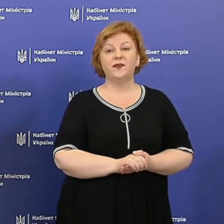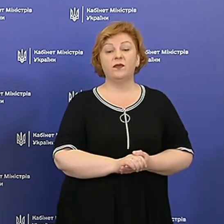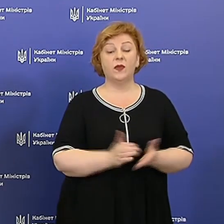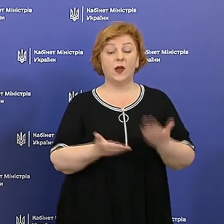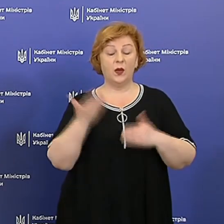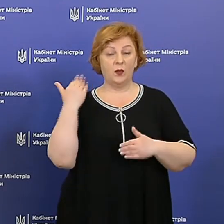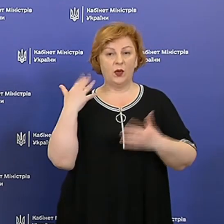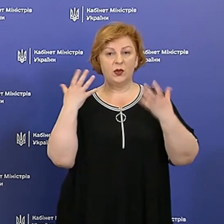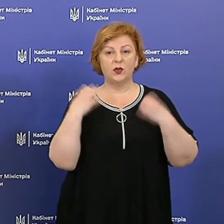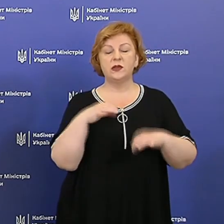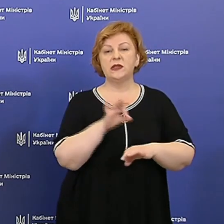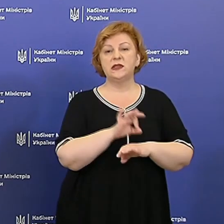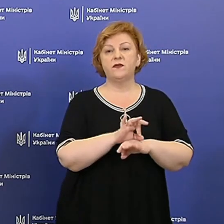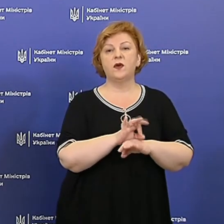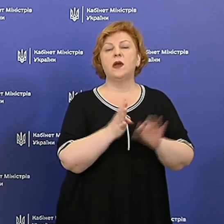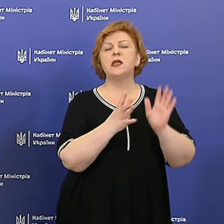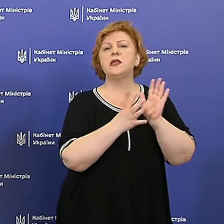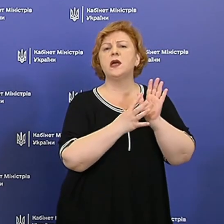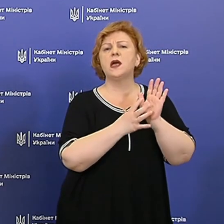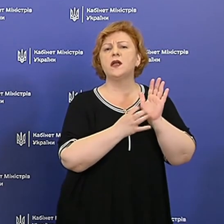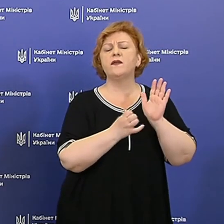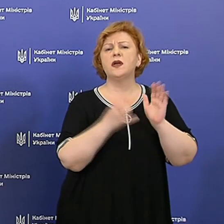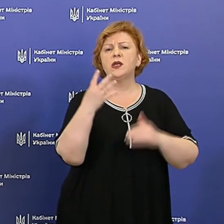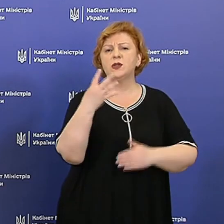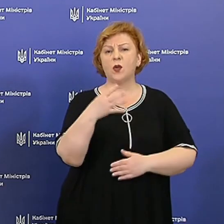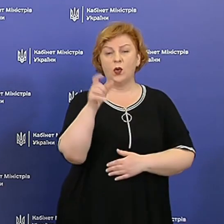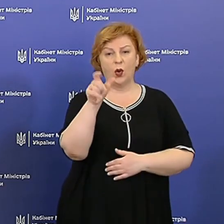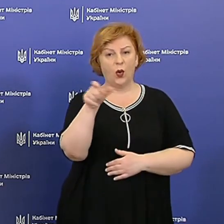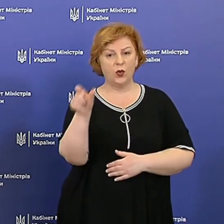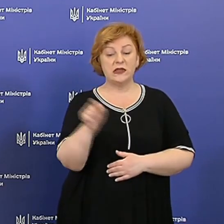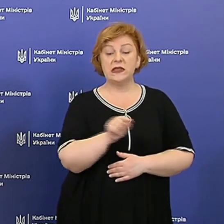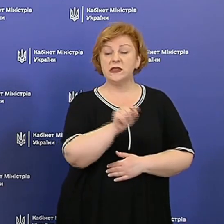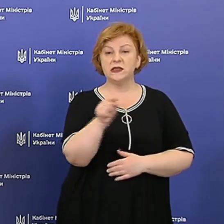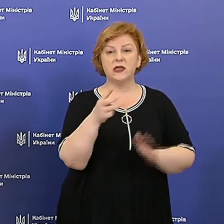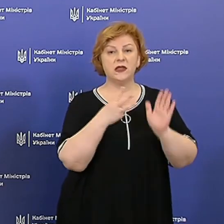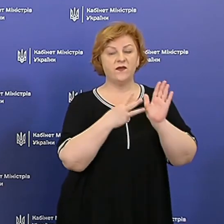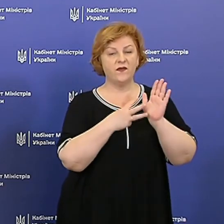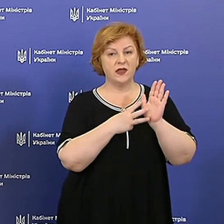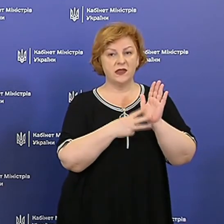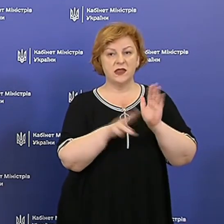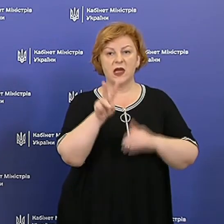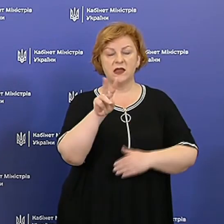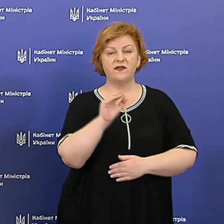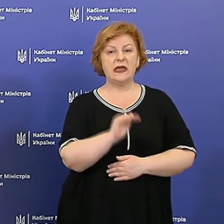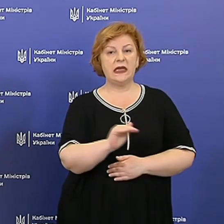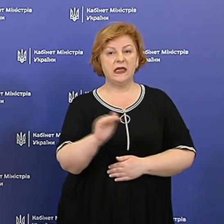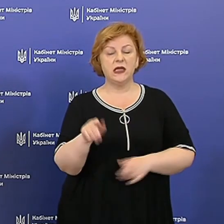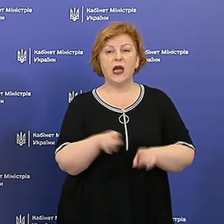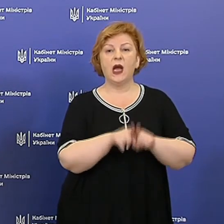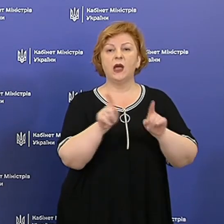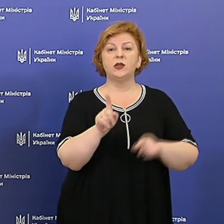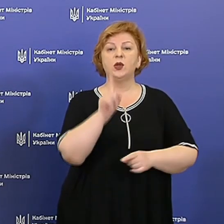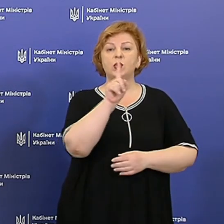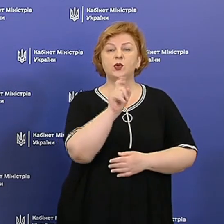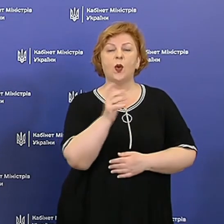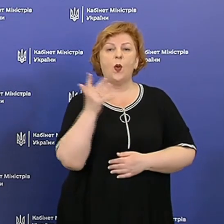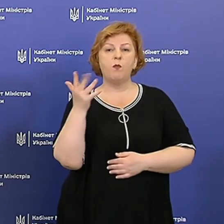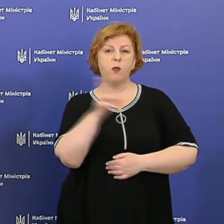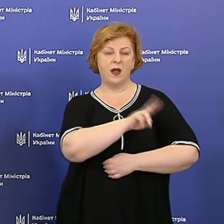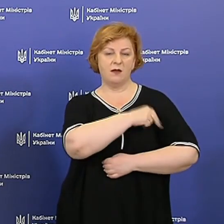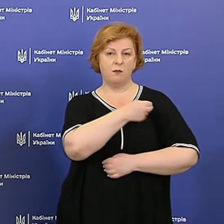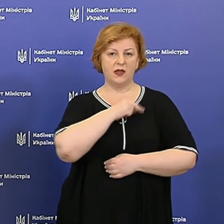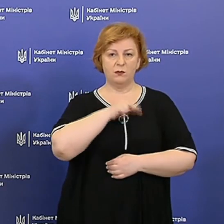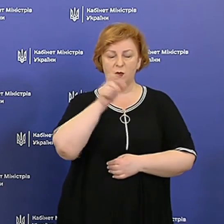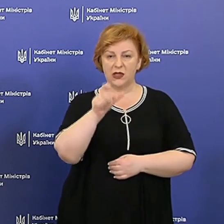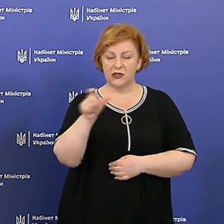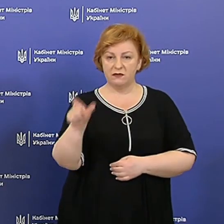За минулу добу в нас захворіло 940 осіб, з них 82 дитини, а також 105